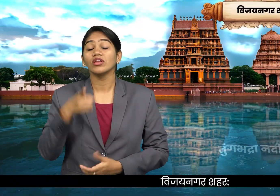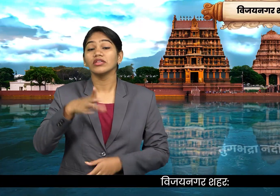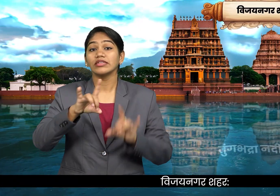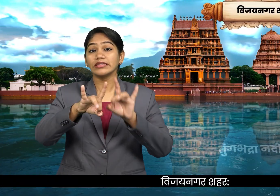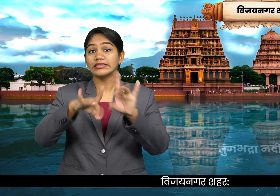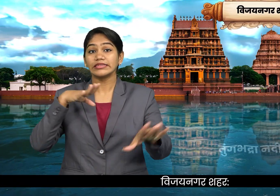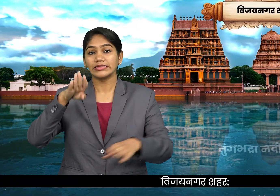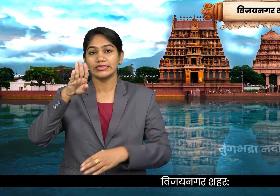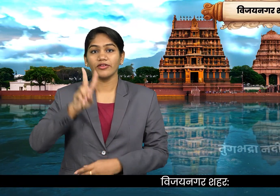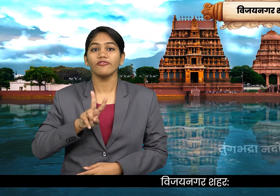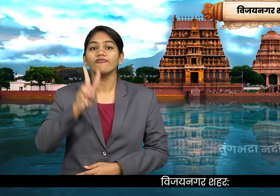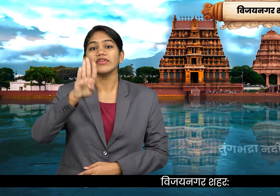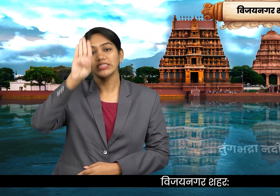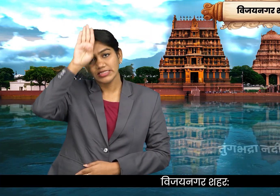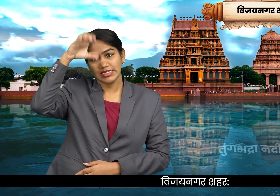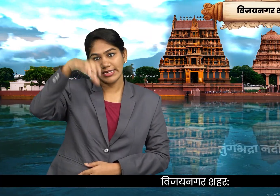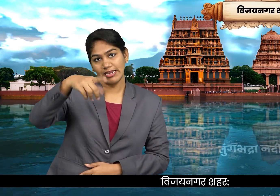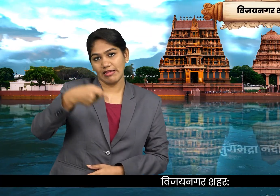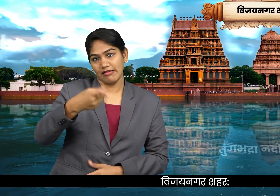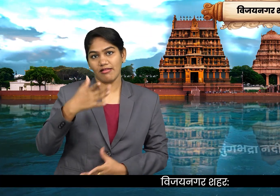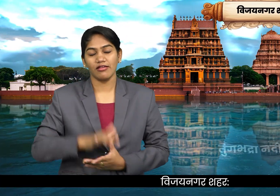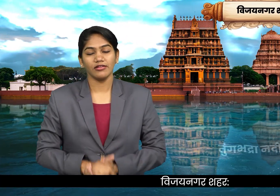विजयनगर शहर.